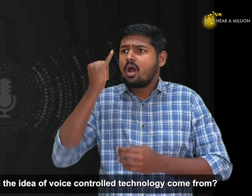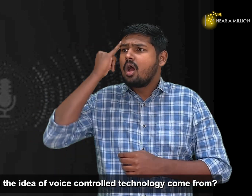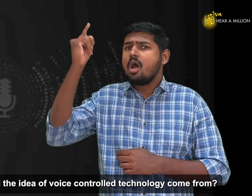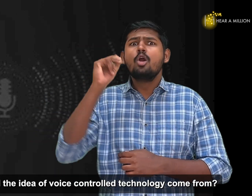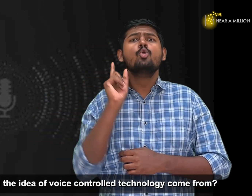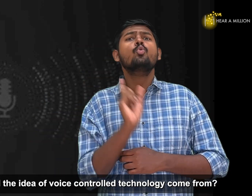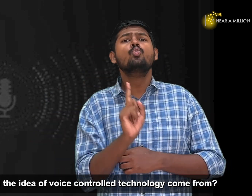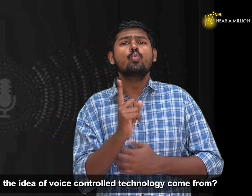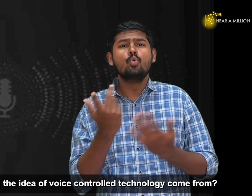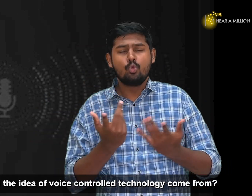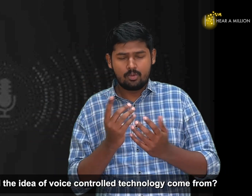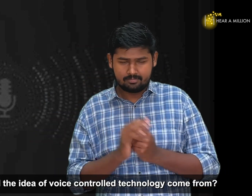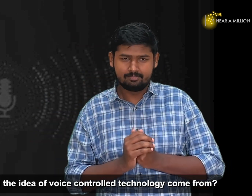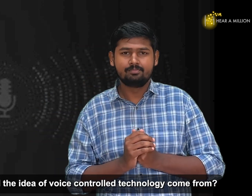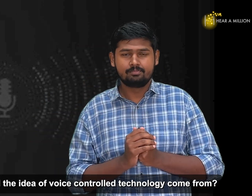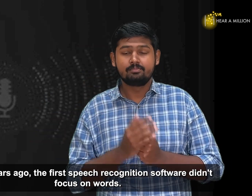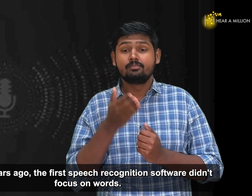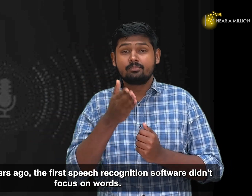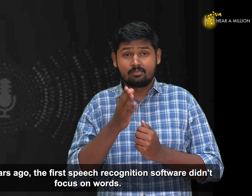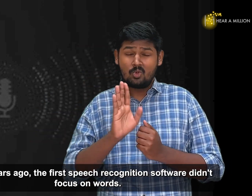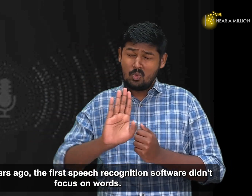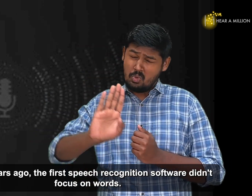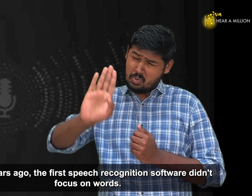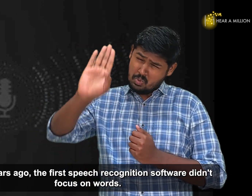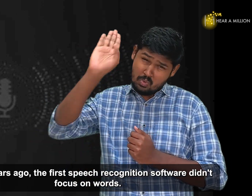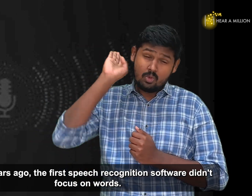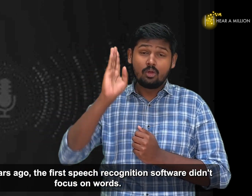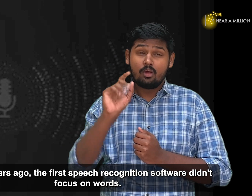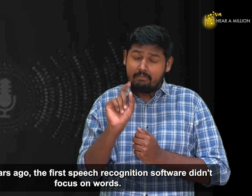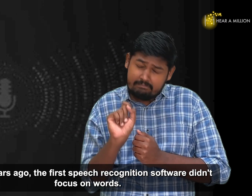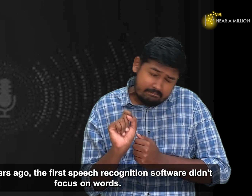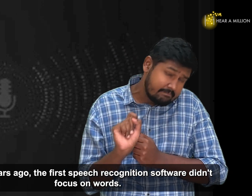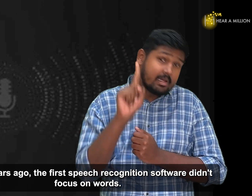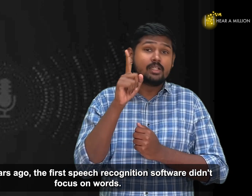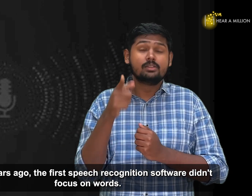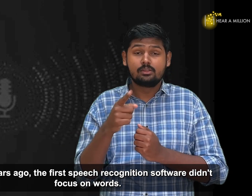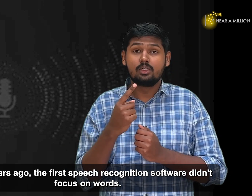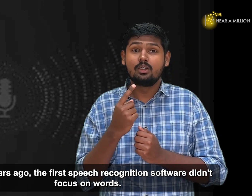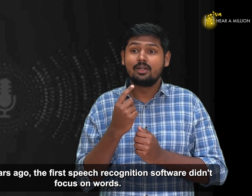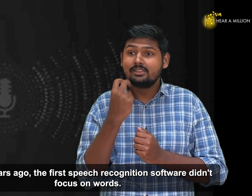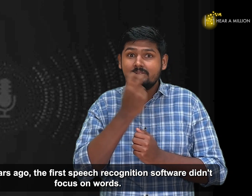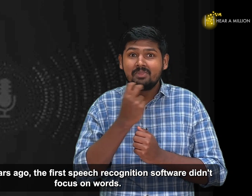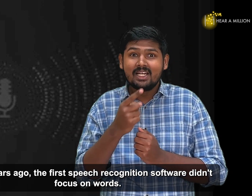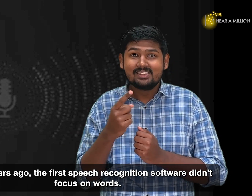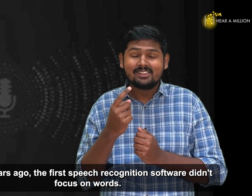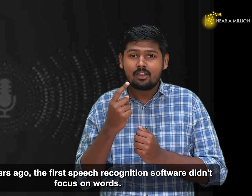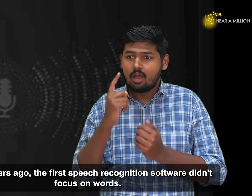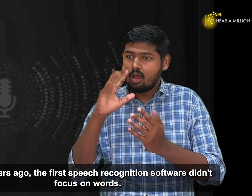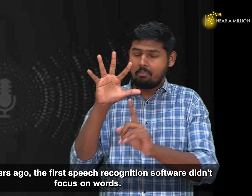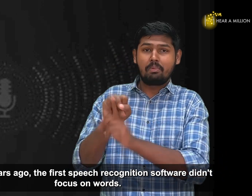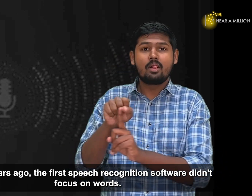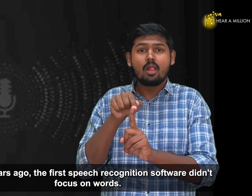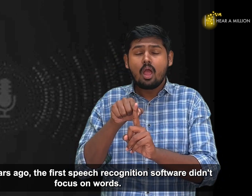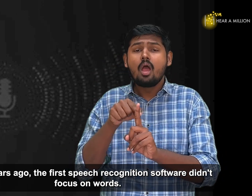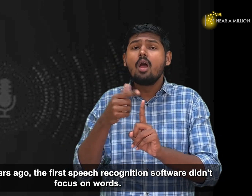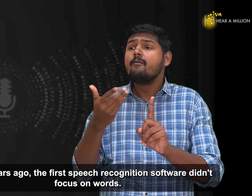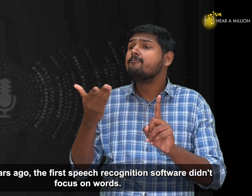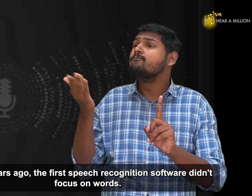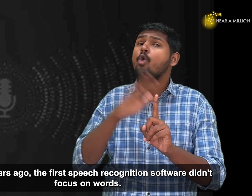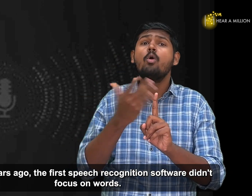का विचार कहाँ से आया? कई सालों पहले पहला स्पीच रिकग्निशन सॉफ्टवेयर शब्दों पर